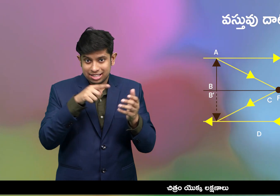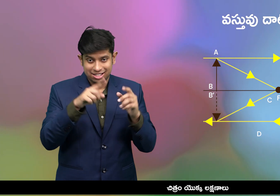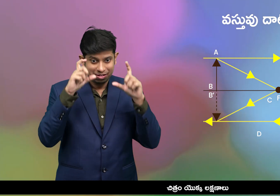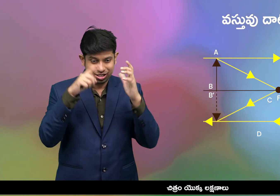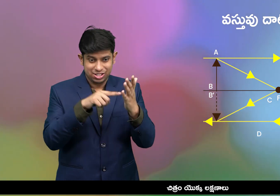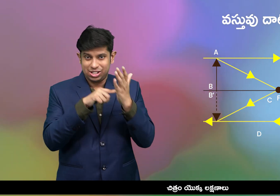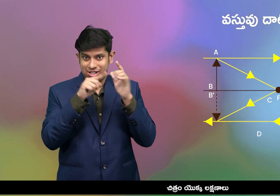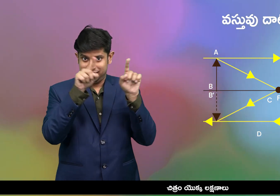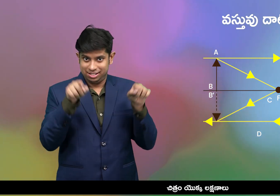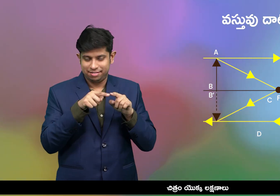చిత్రం యొక్క లక్షణాలు.